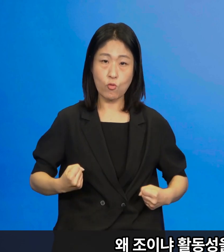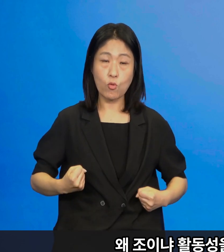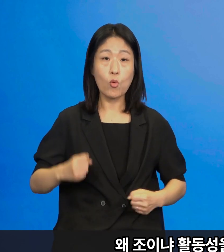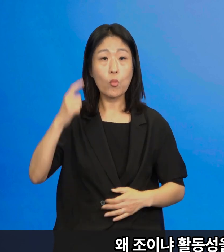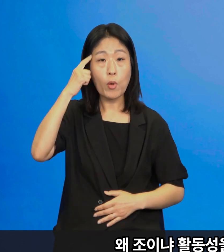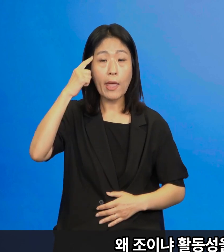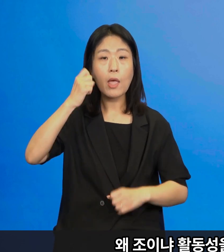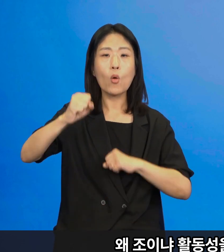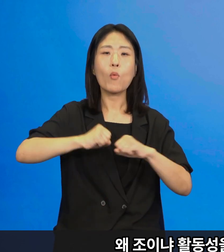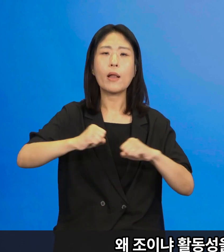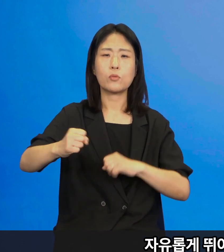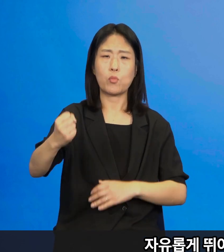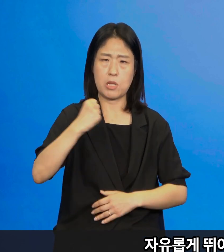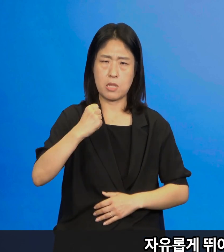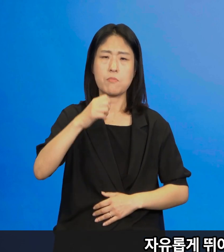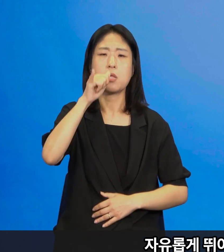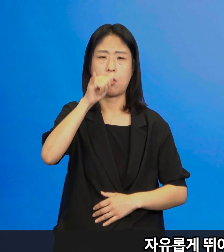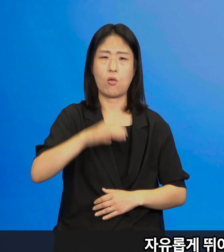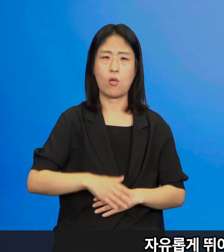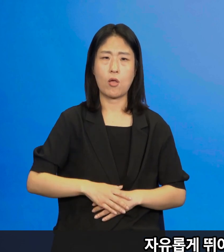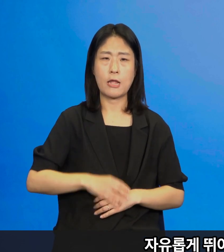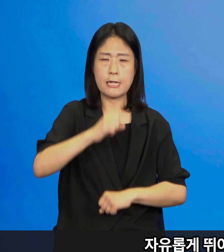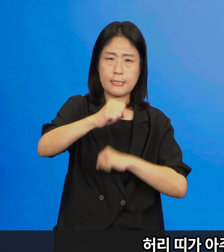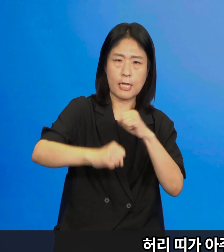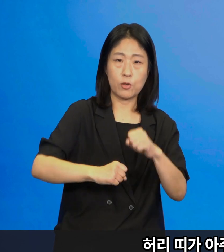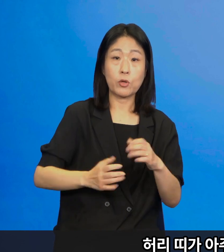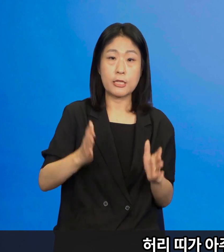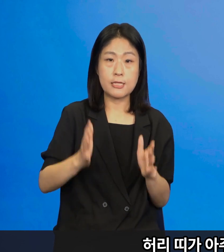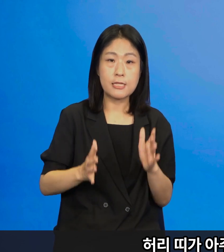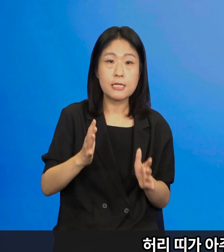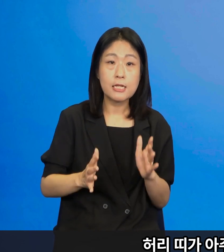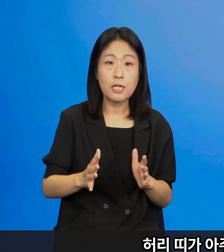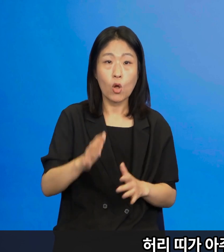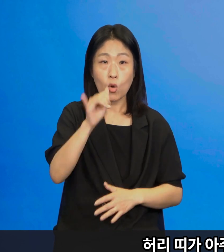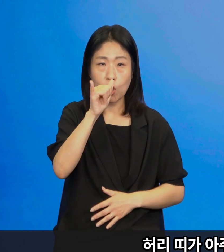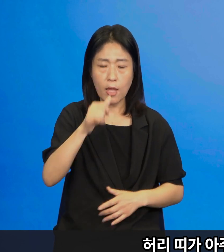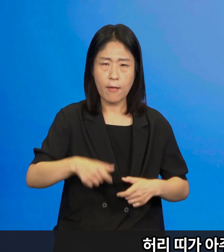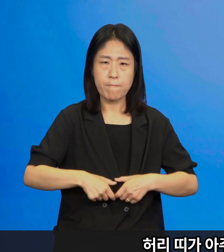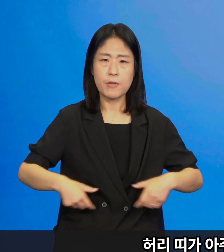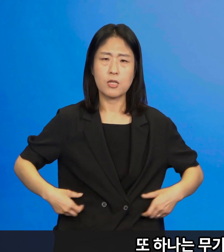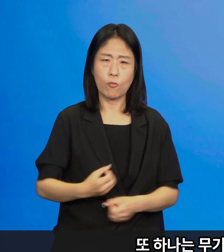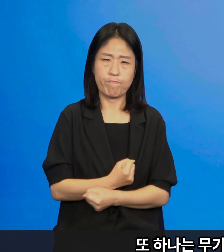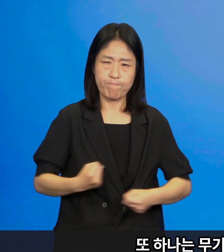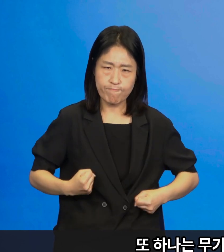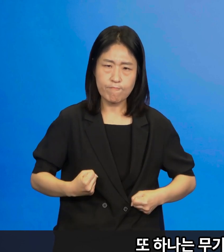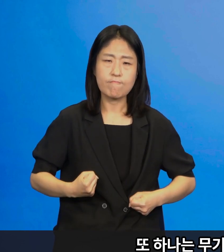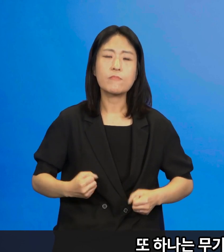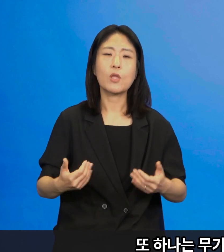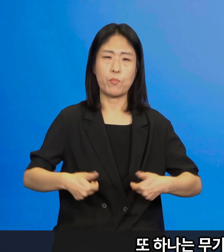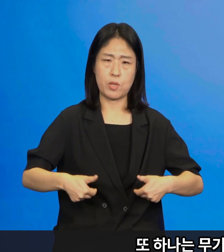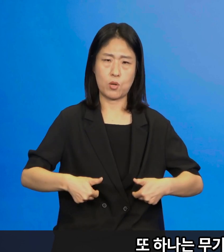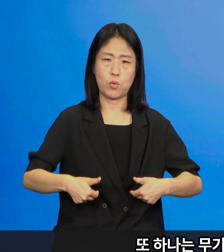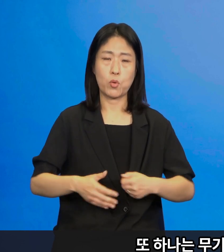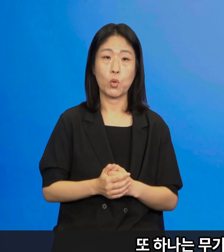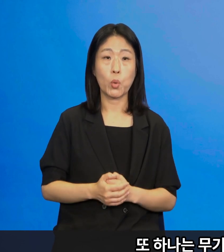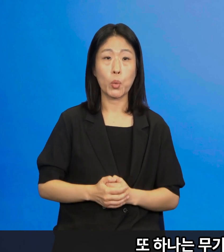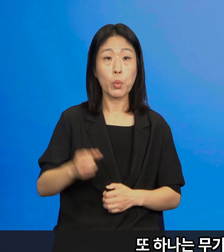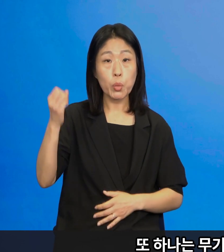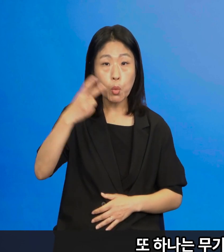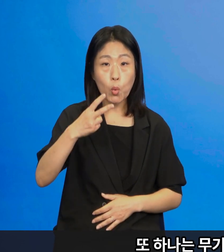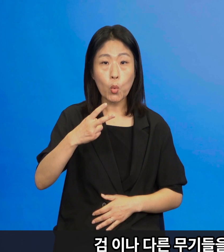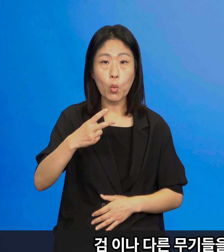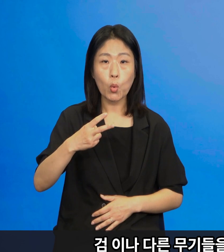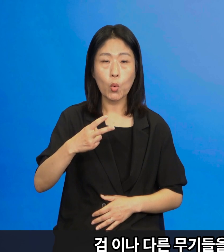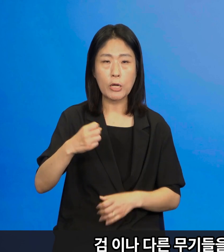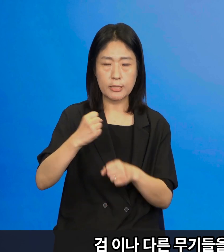활동성을 위해서입니다. 활동성. 자유롭게 뛰어다니기 위해서는 허리띠가 아주 필수적이었어요. 또 하나는 무기를 보관하기